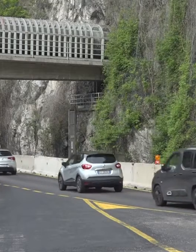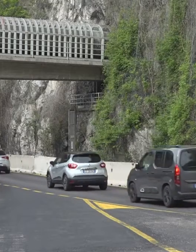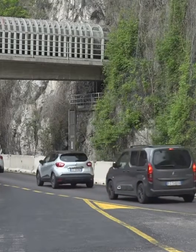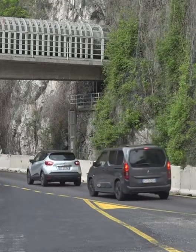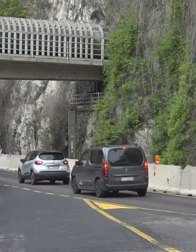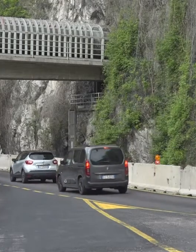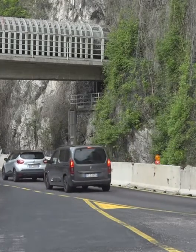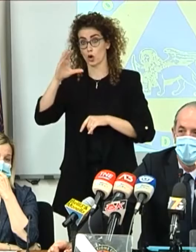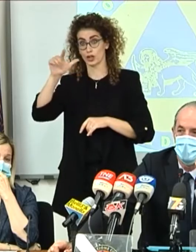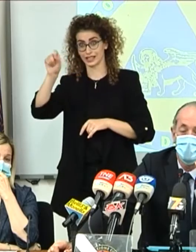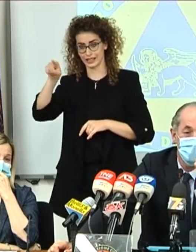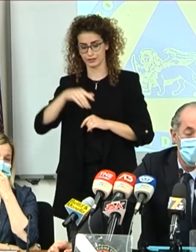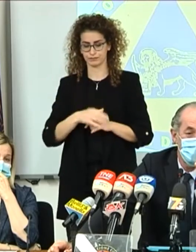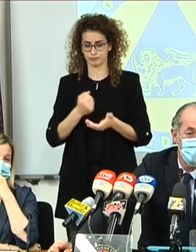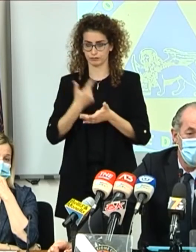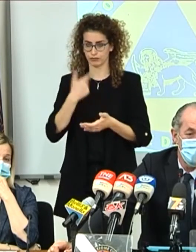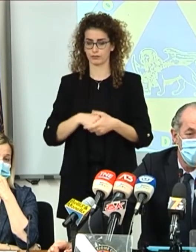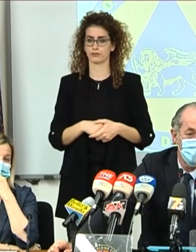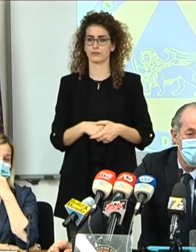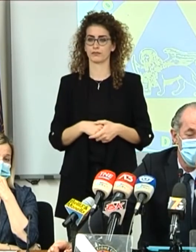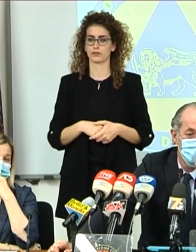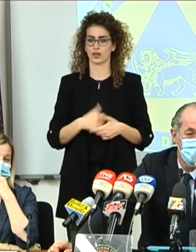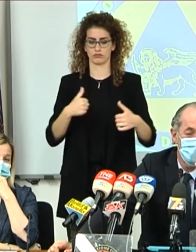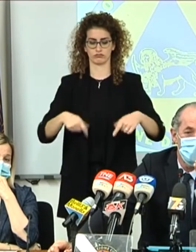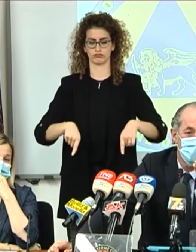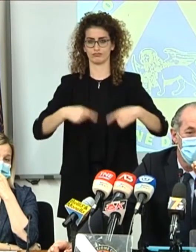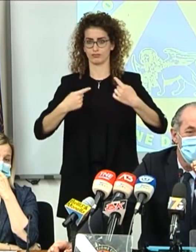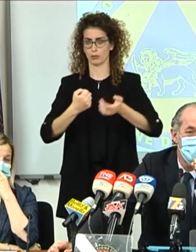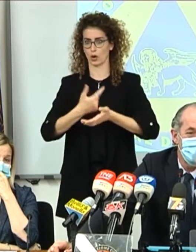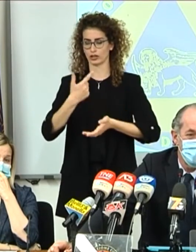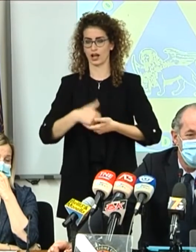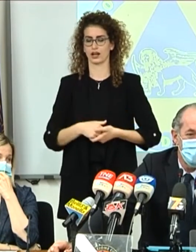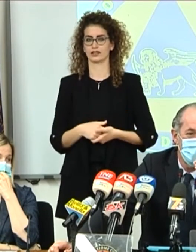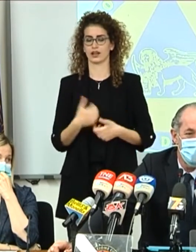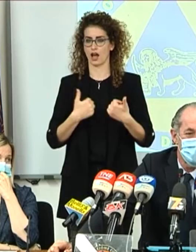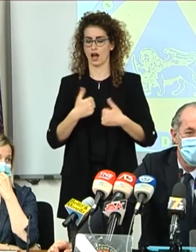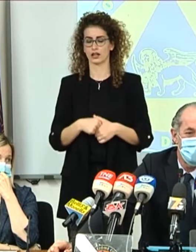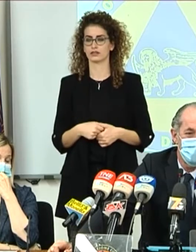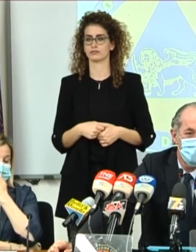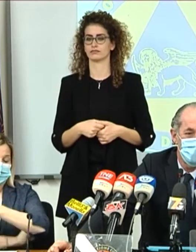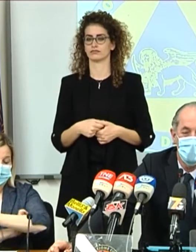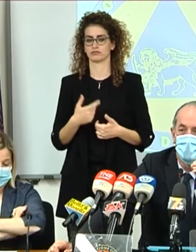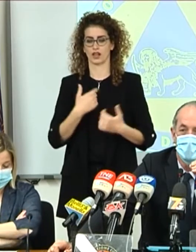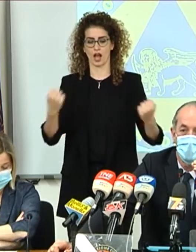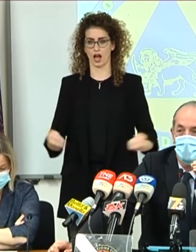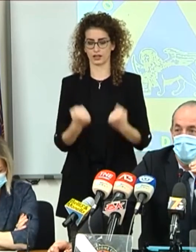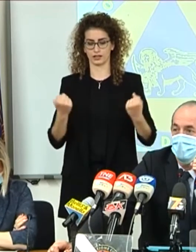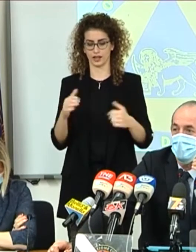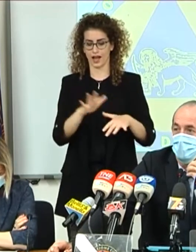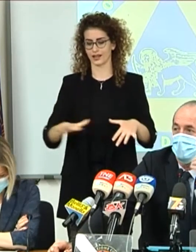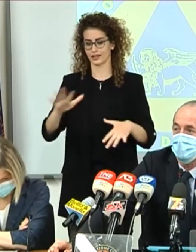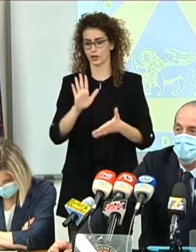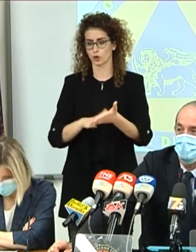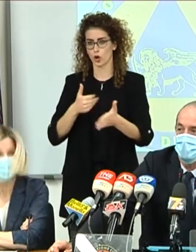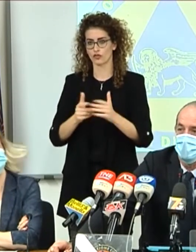stiamo parlando di gare importanti stiamo parlando di tutta una serie di attività di valorizzazione dei territori stiamo parlando anche di